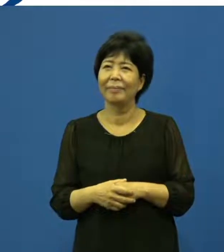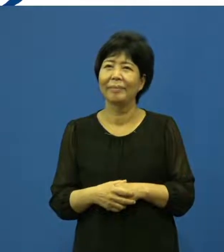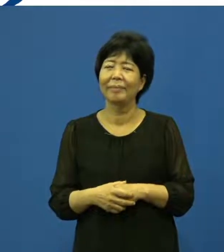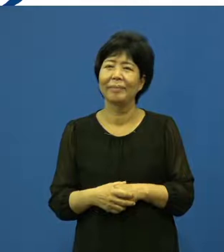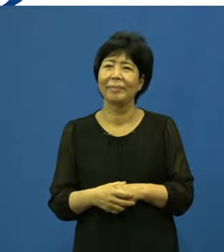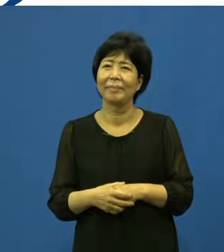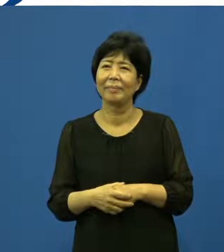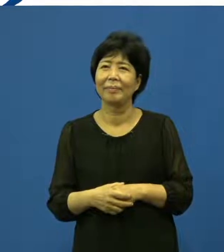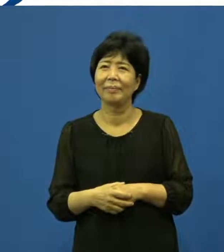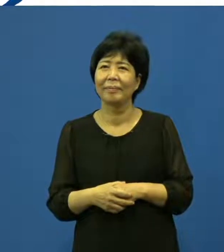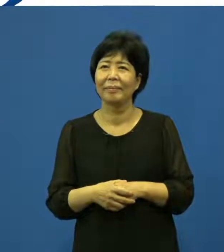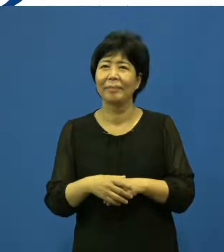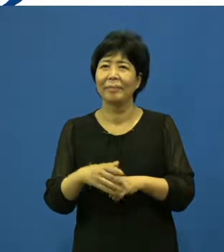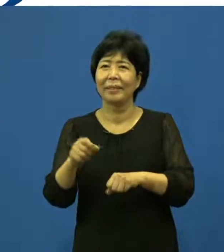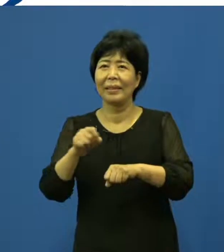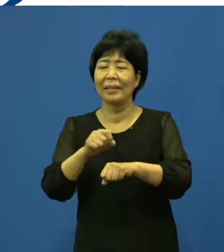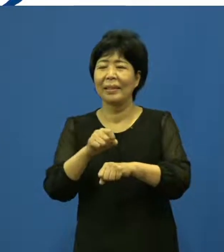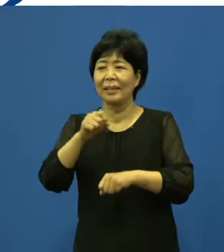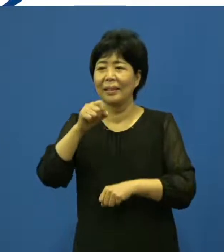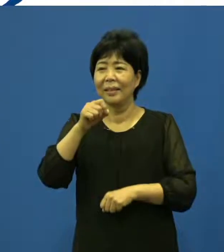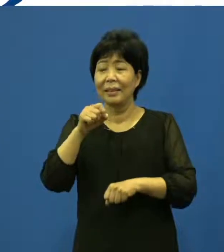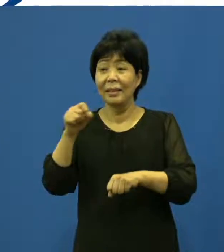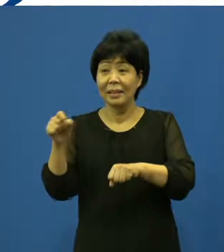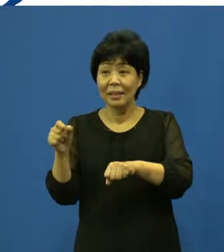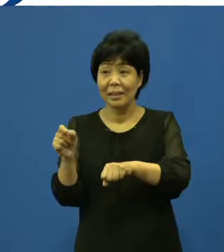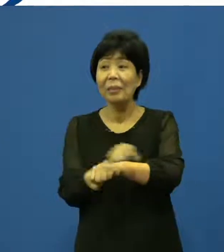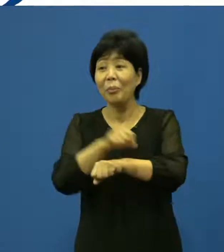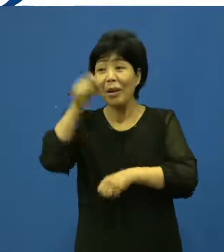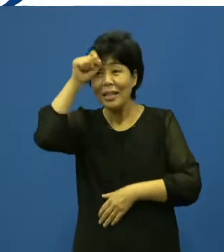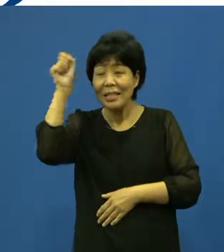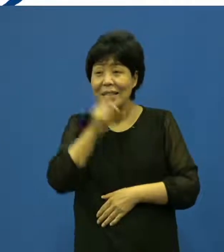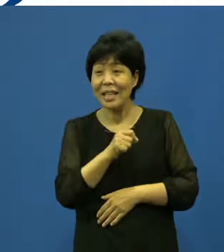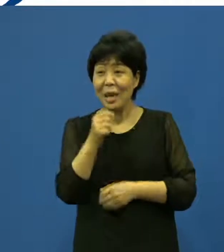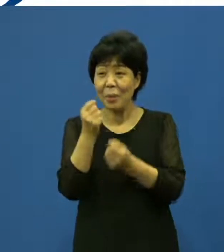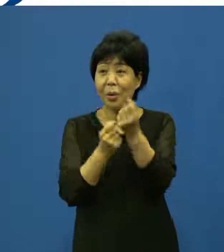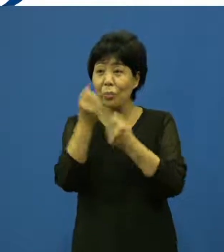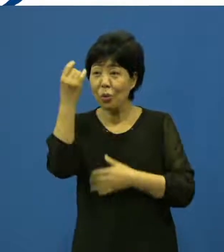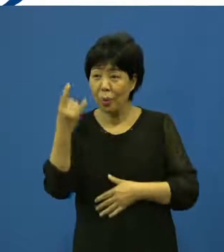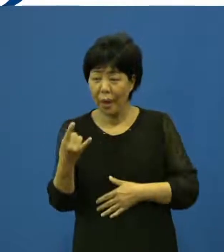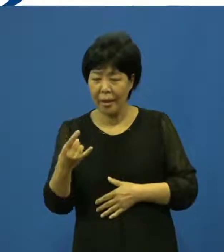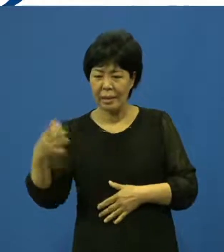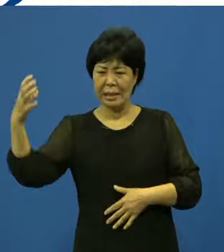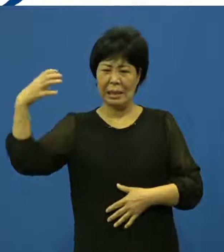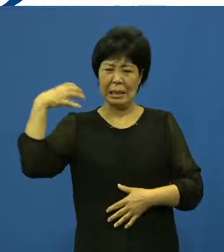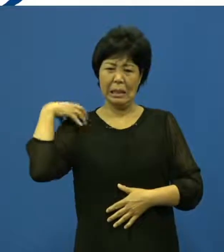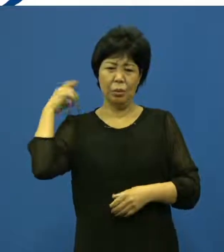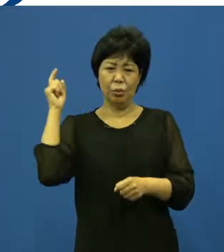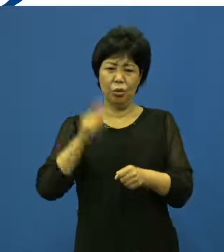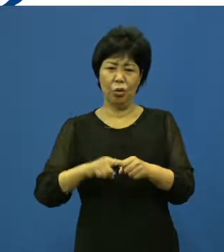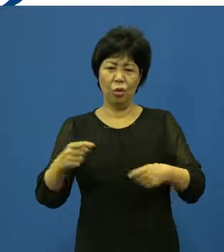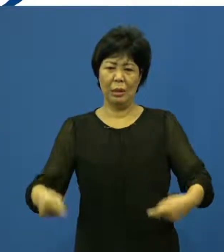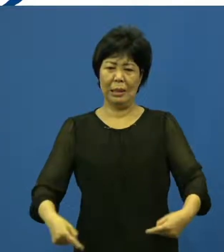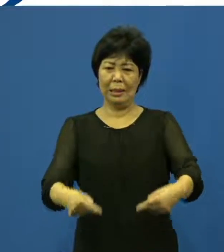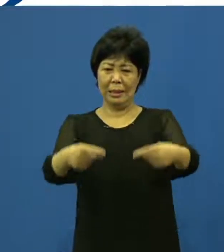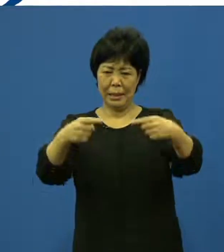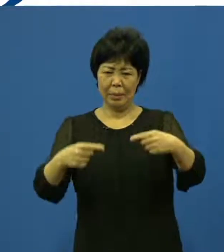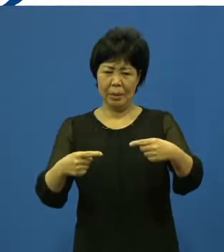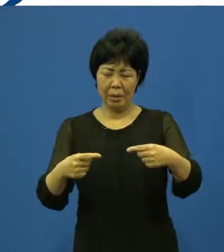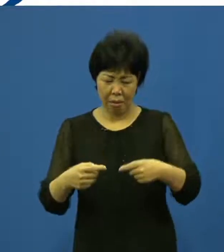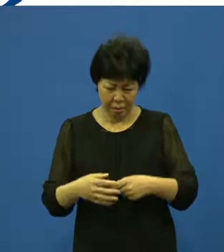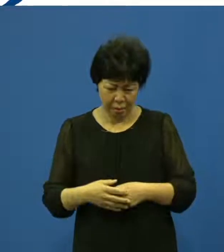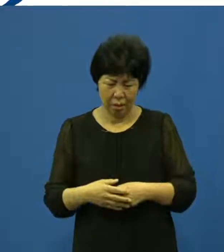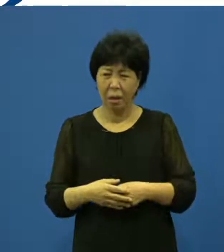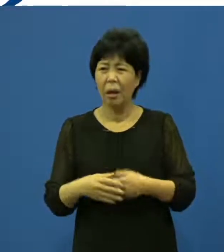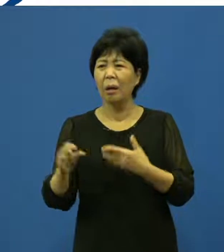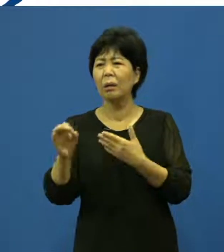여러분, 이 특세도 그러잖아요. 이런 새벽 봉에도 이거를 막 의무적으로 막 뭐 이렇게 참석 안 하면 뭐